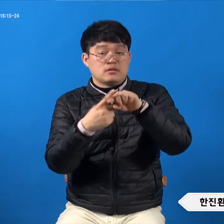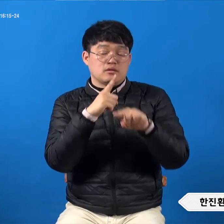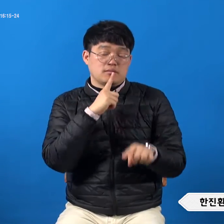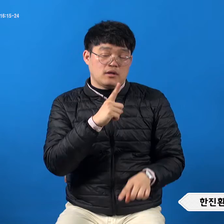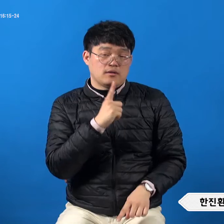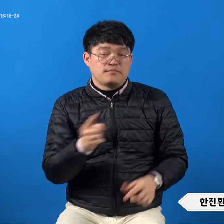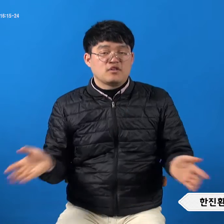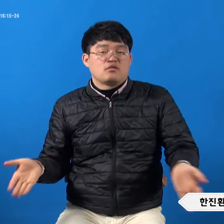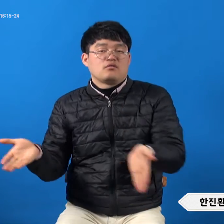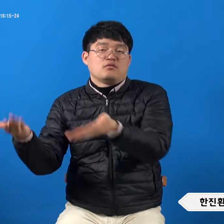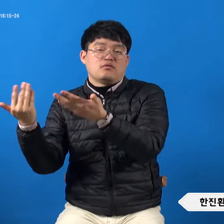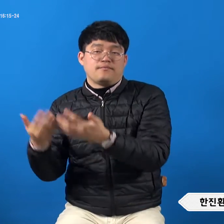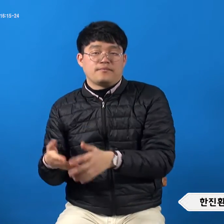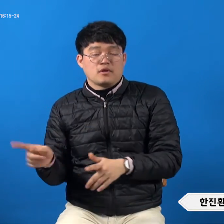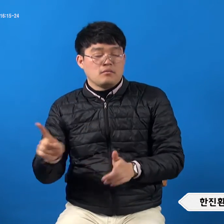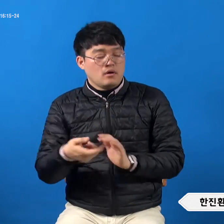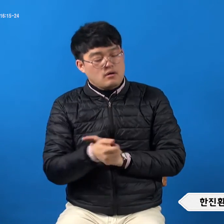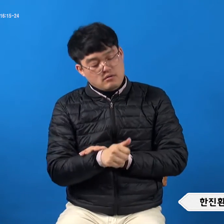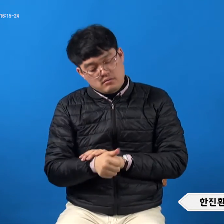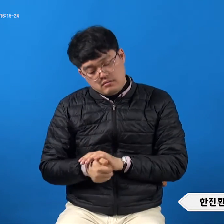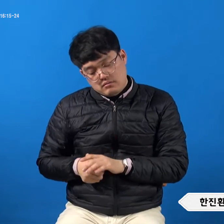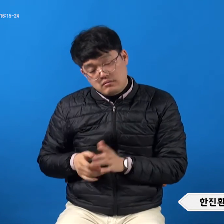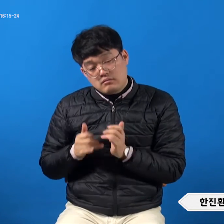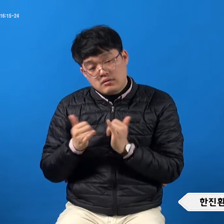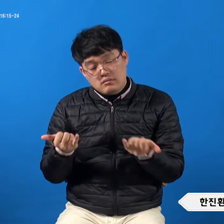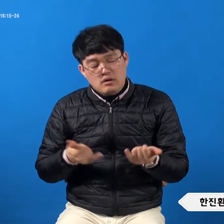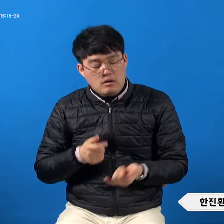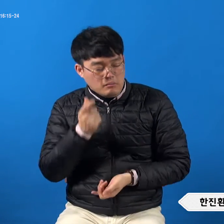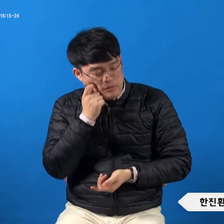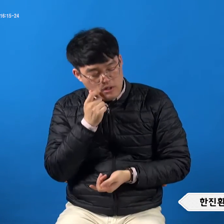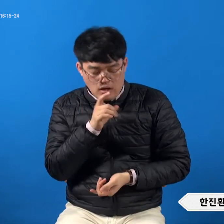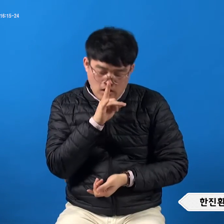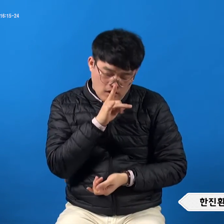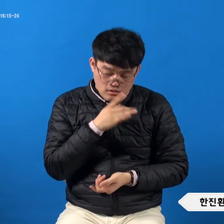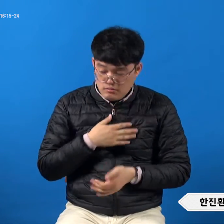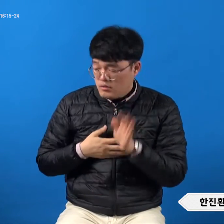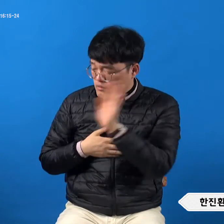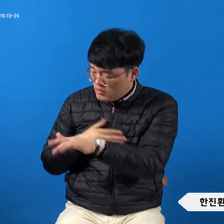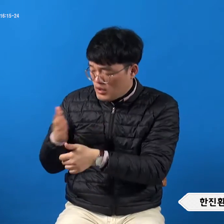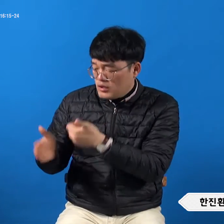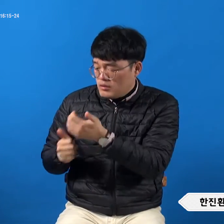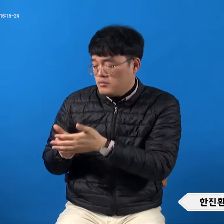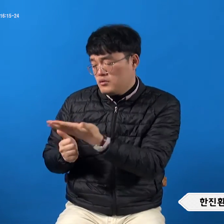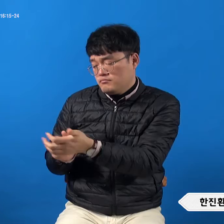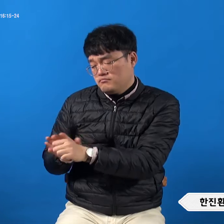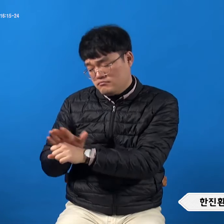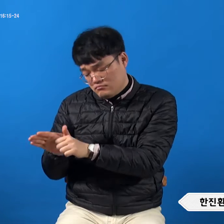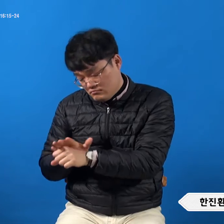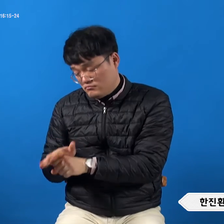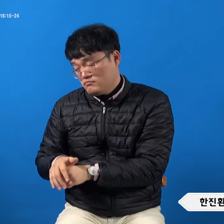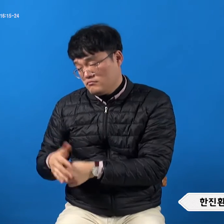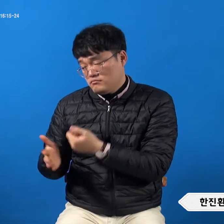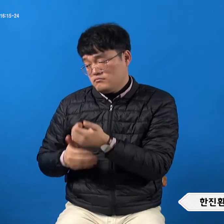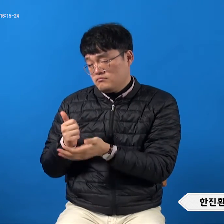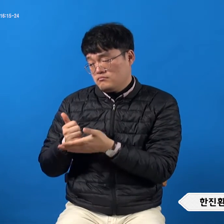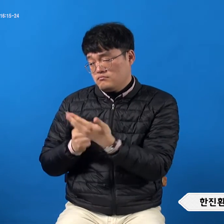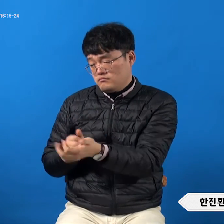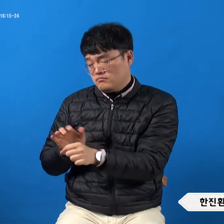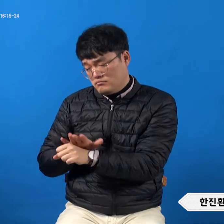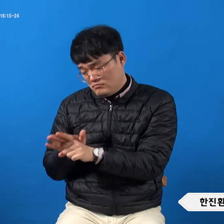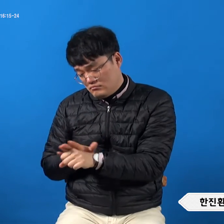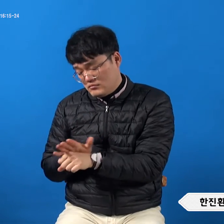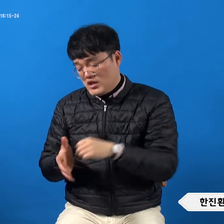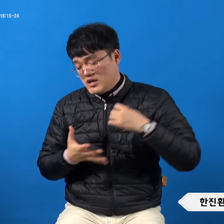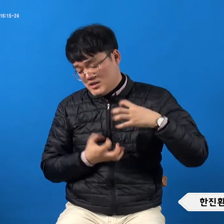아닙니까? 열등감에 사로잡혀 있는 사람에게 하나님 당신을 사랑하세요, 하나님 당신을 사랑하십니다 하는 것은